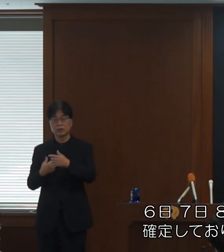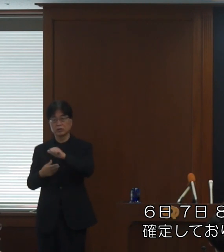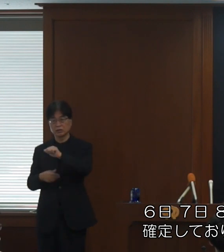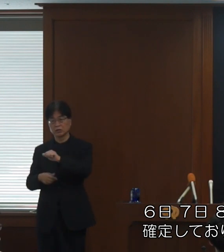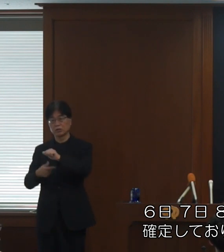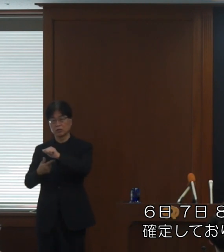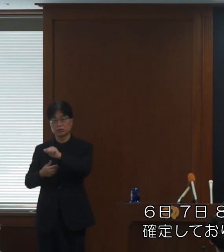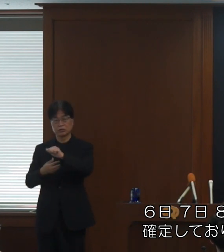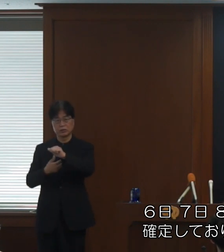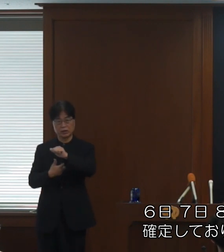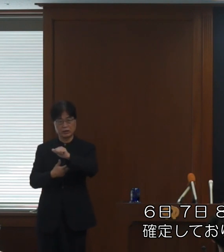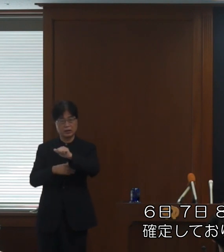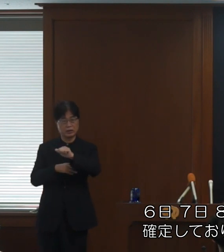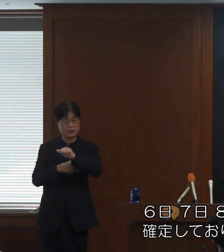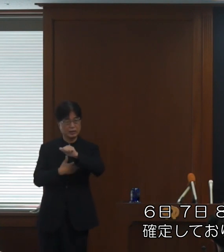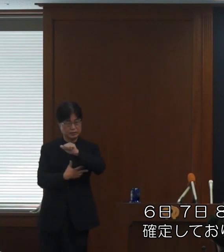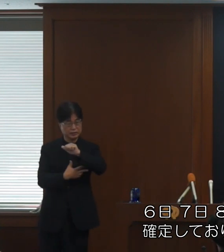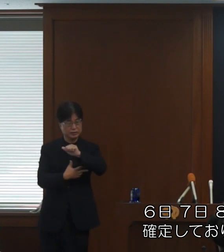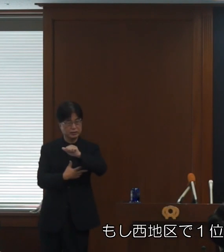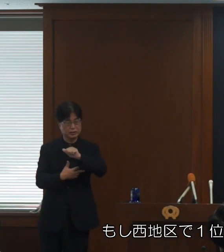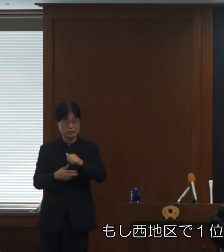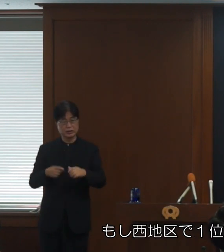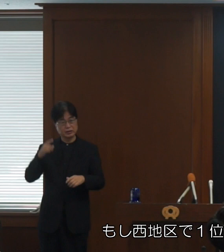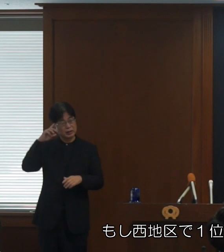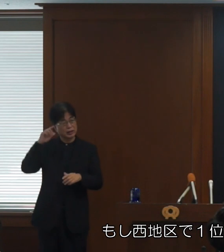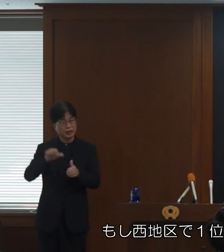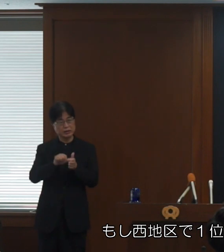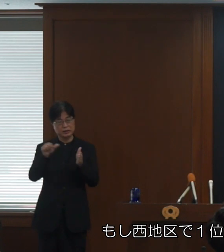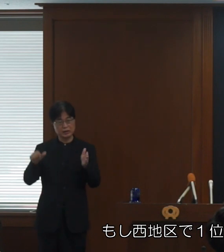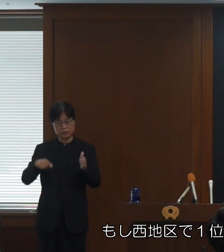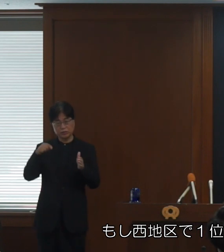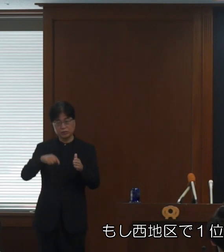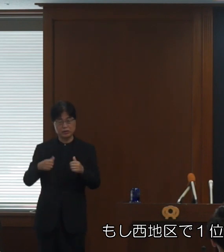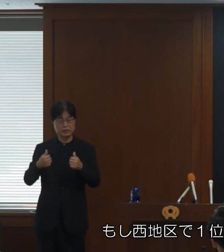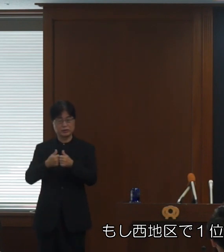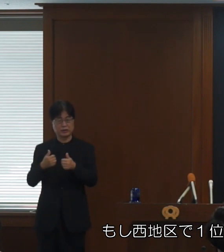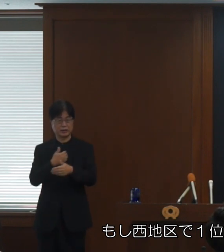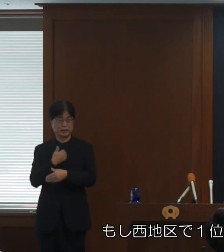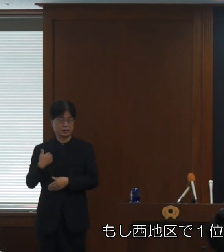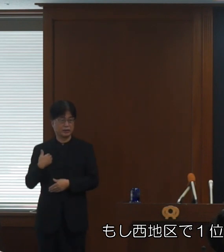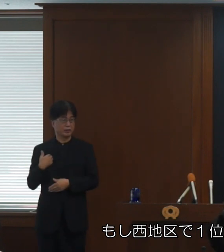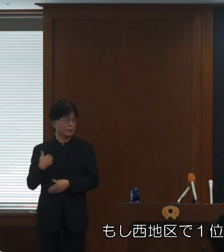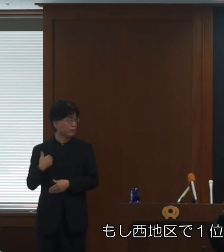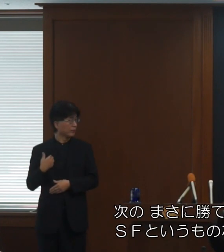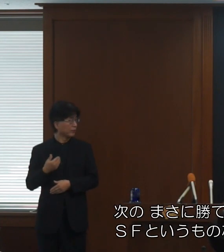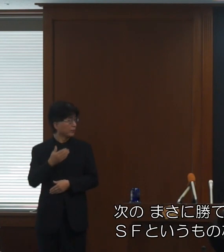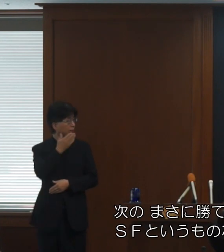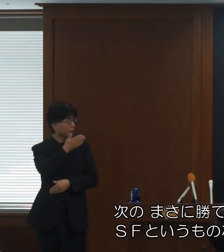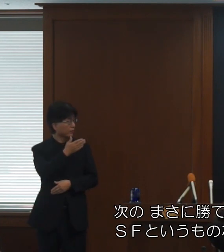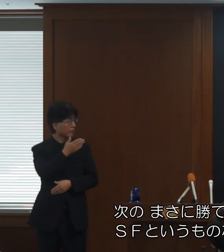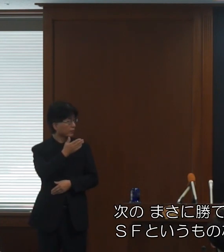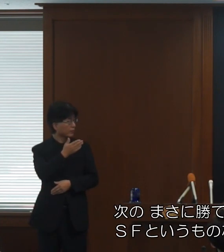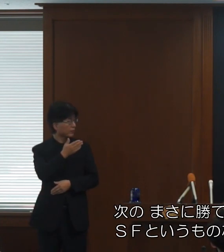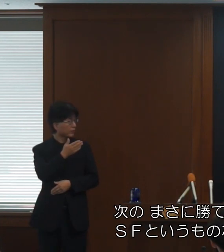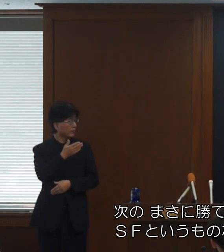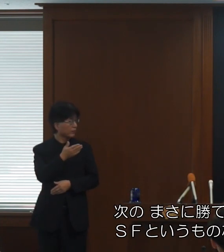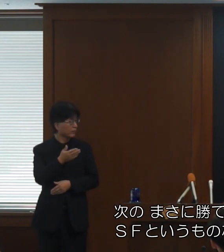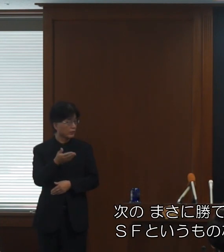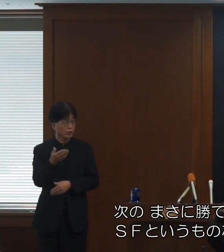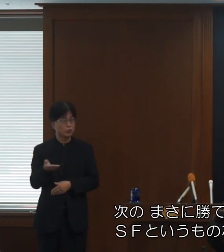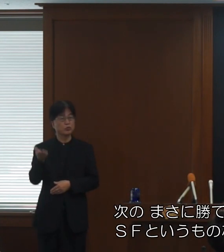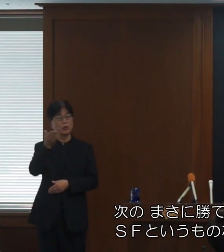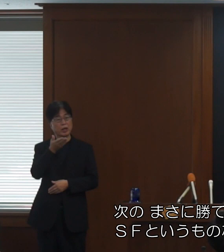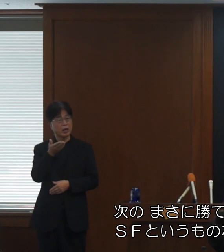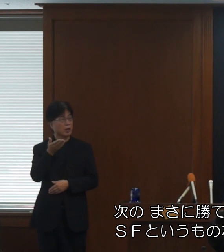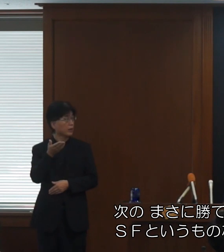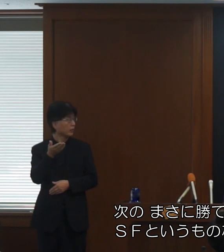これも確定しておりますでもし西地区1位になってここに入りますと次の